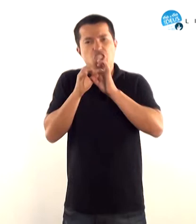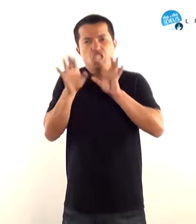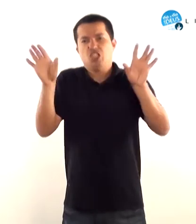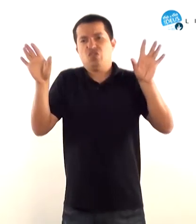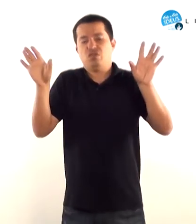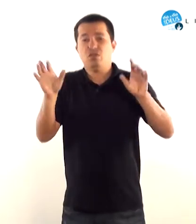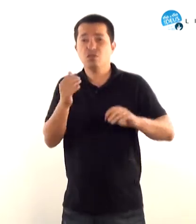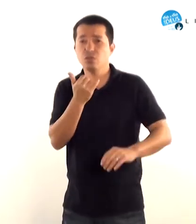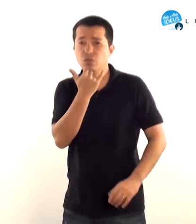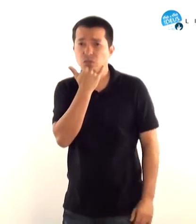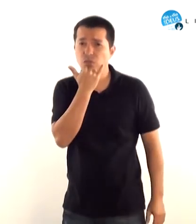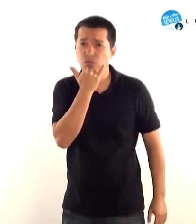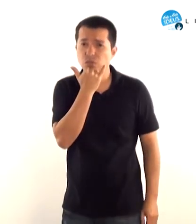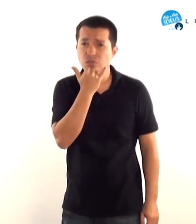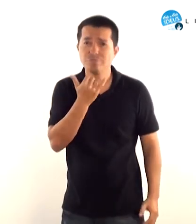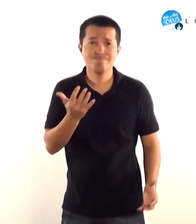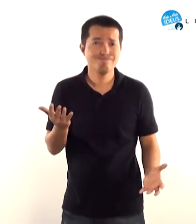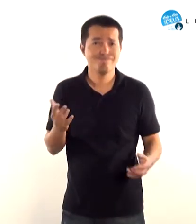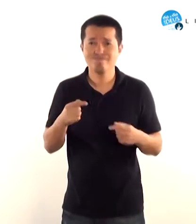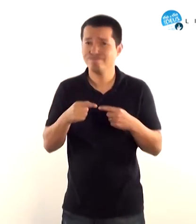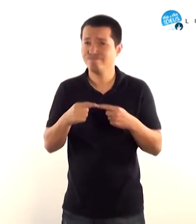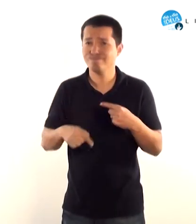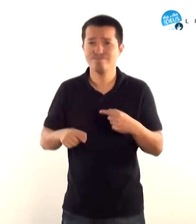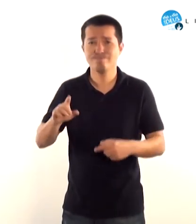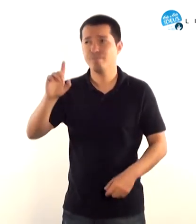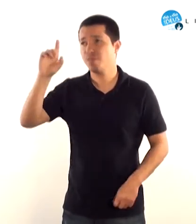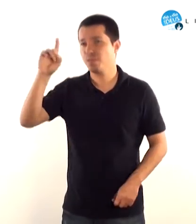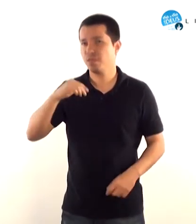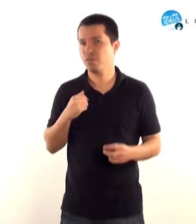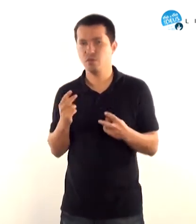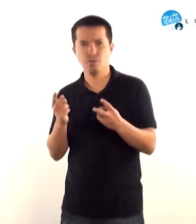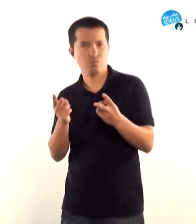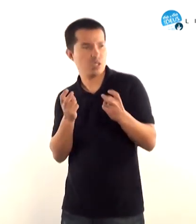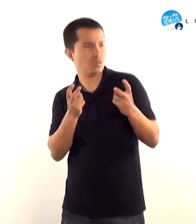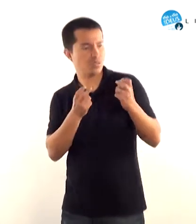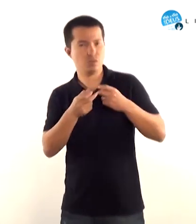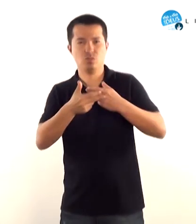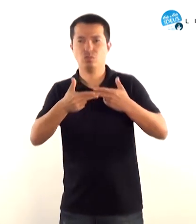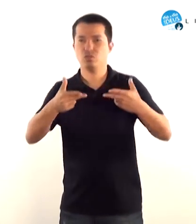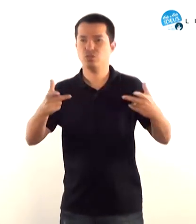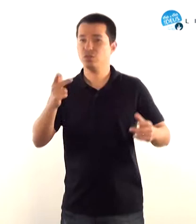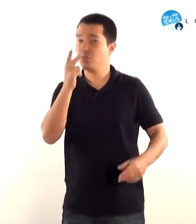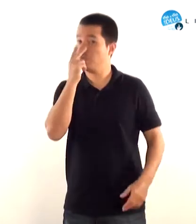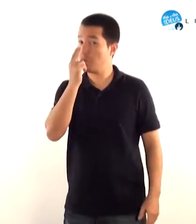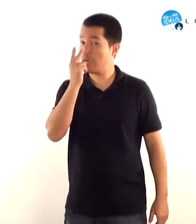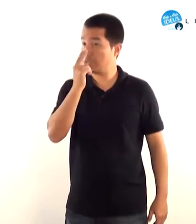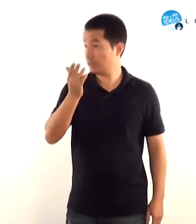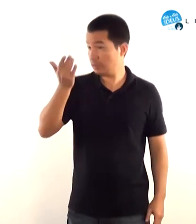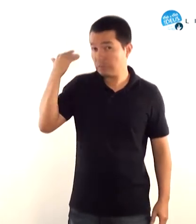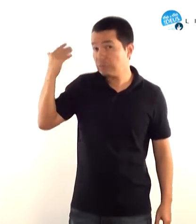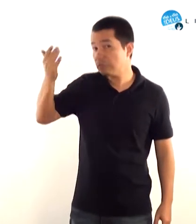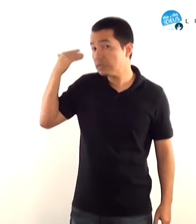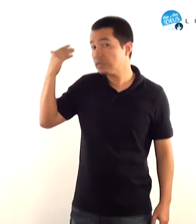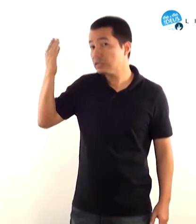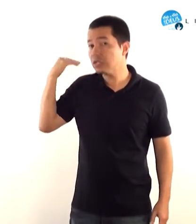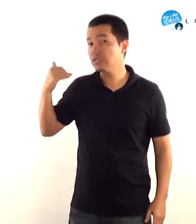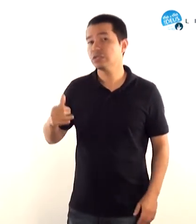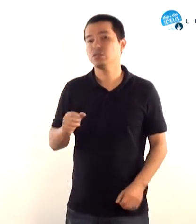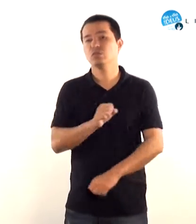apagadas, eu fico vendo alguma coisa muito parecida com aquilo que existia naquela época. Quando eu vejo